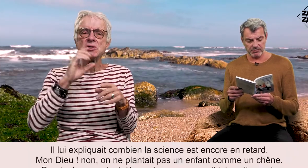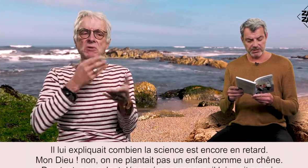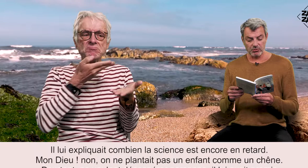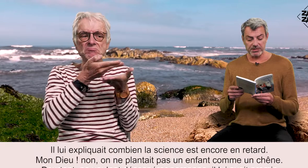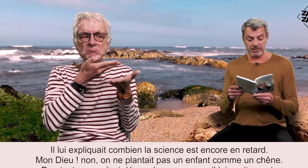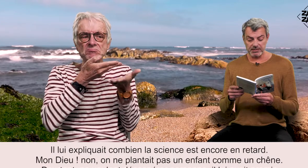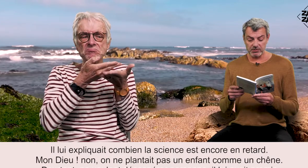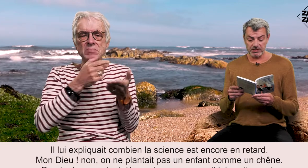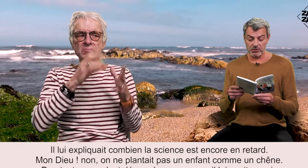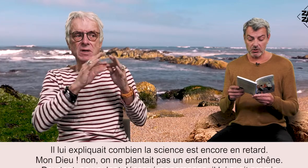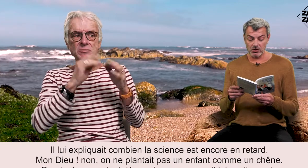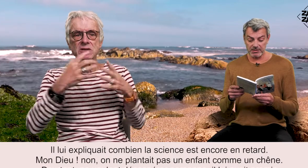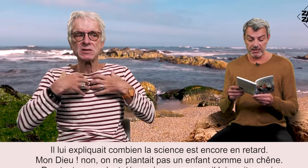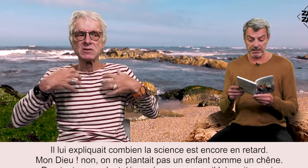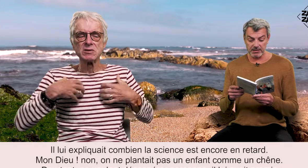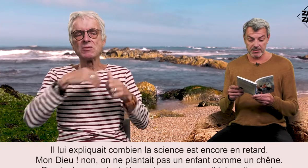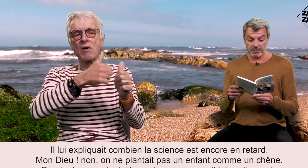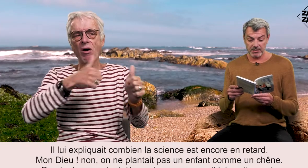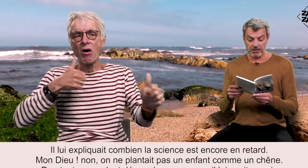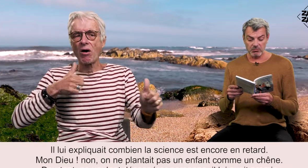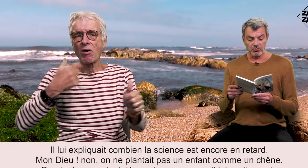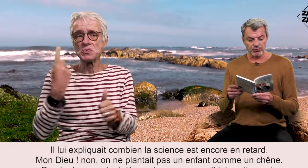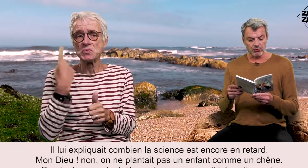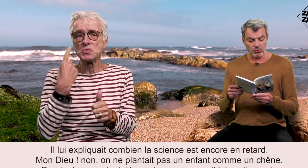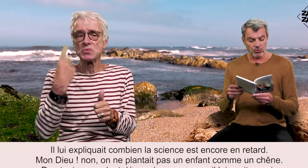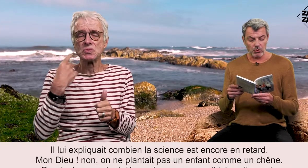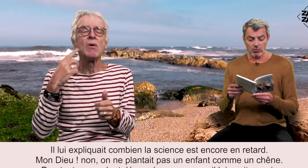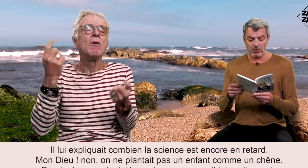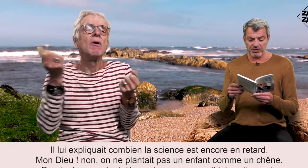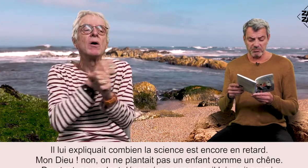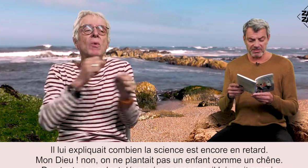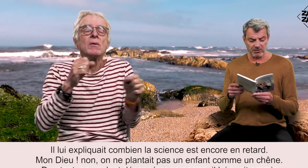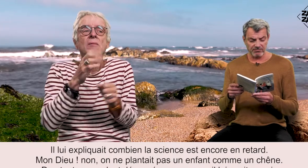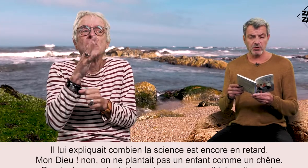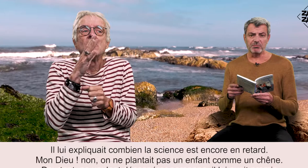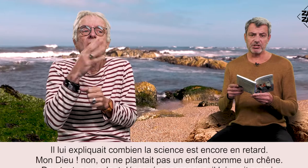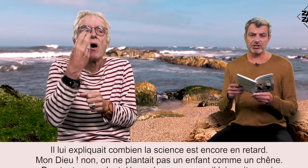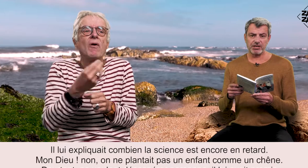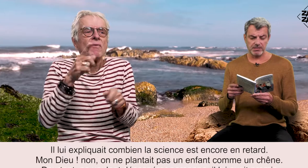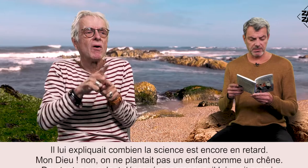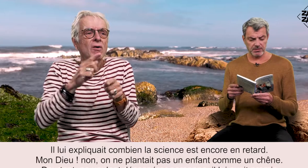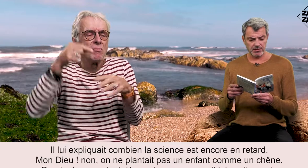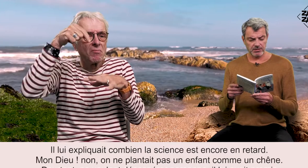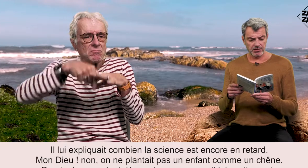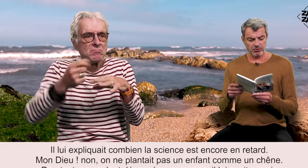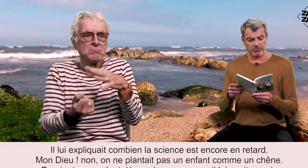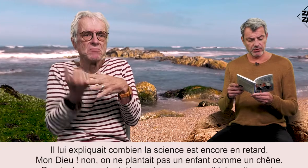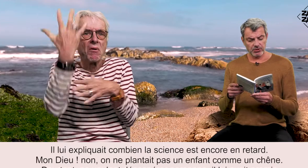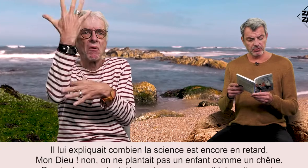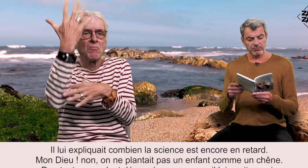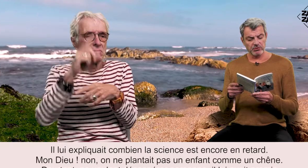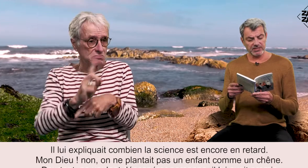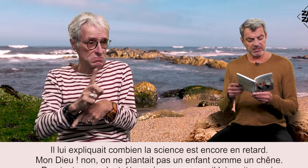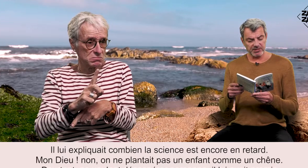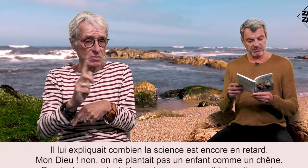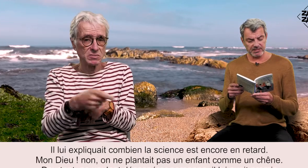Il lui expliquait combien la science est encore en retard. « Mon Dieu, non, on ne plantait pas un enfant comme un chêne ! » Pourtant,